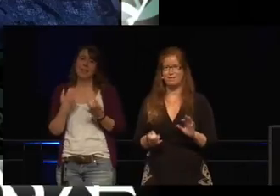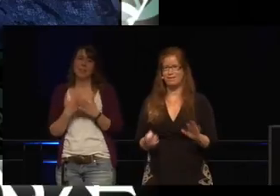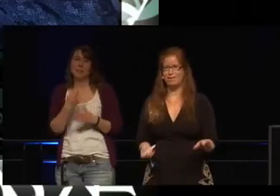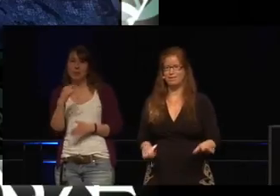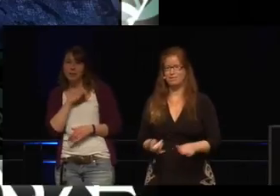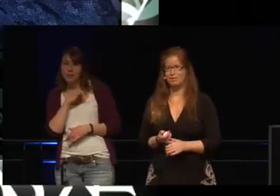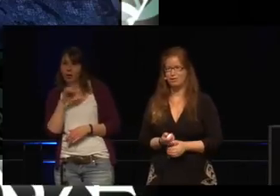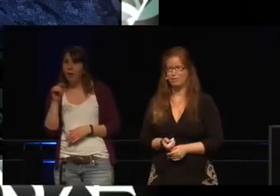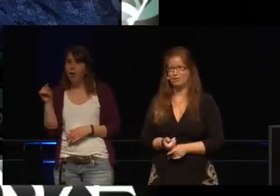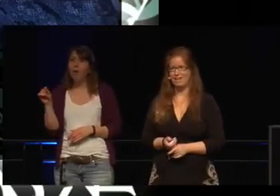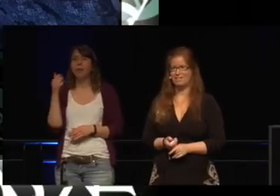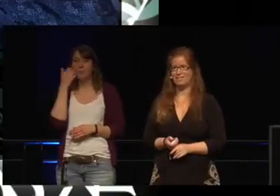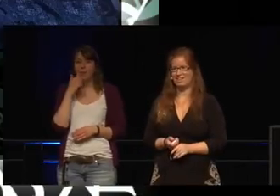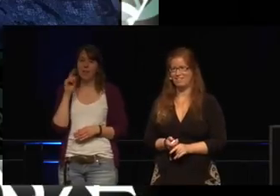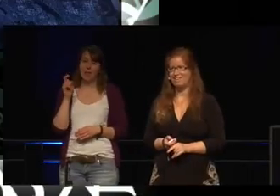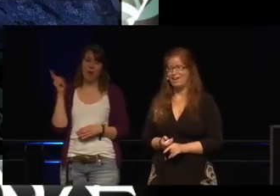juguetes de inserción anal